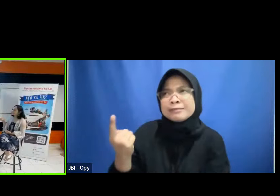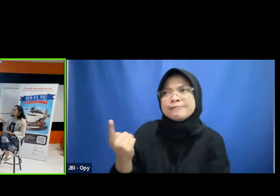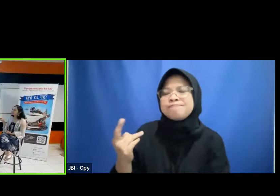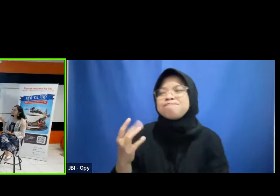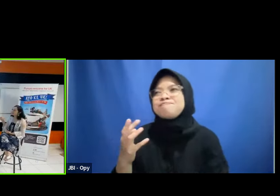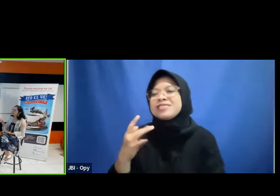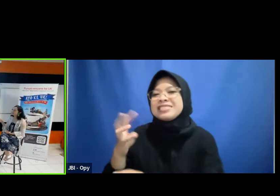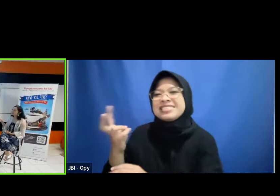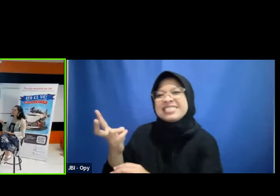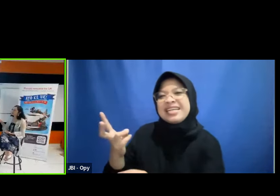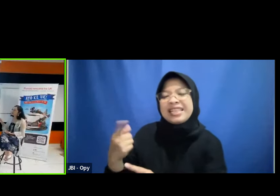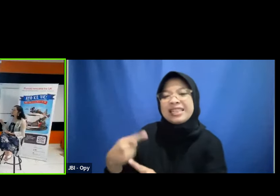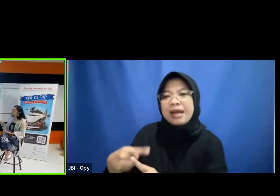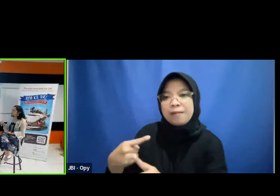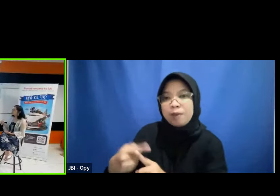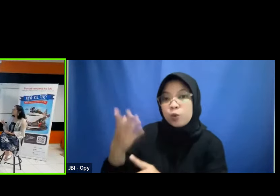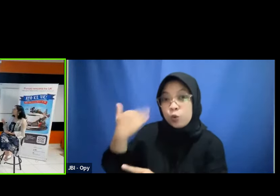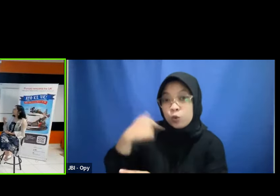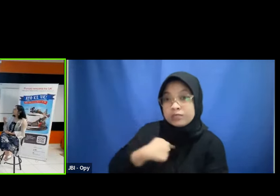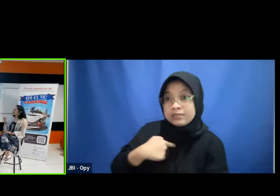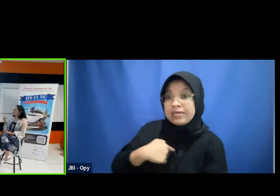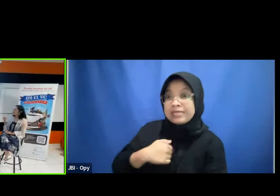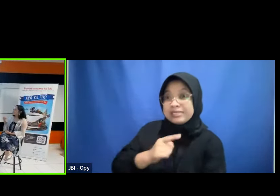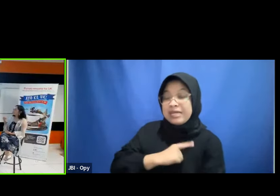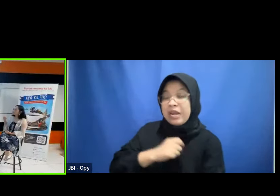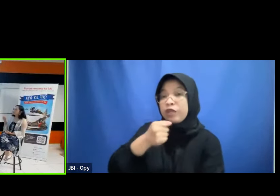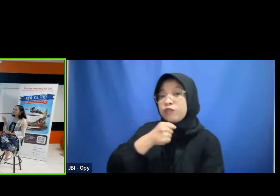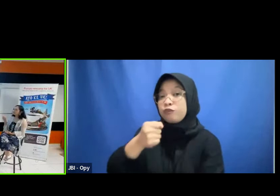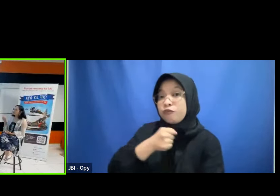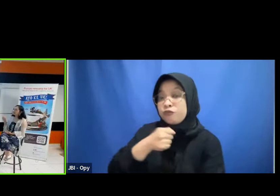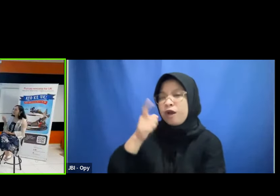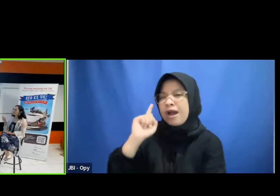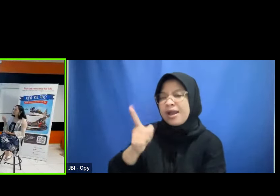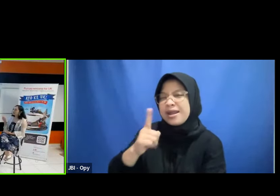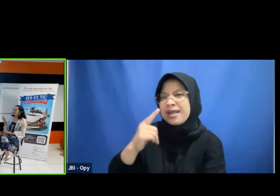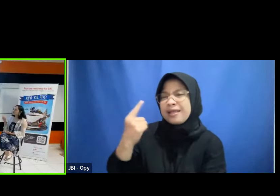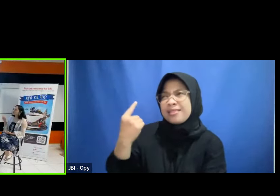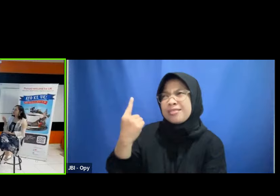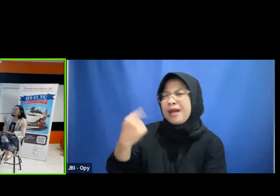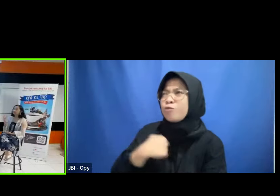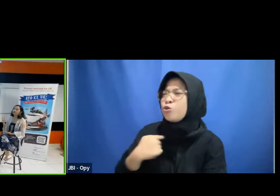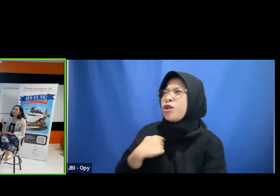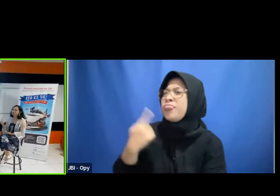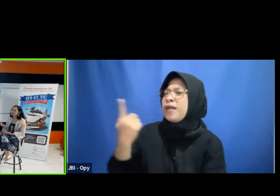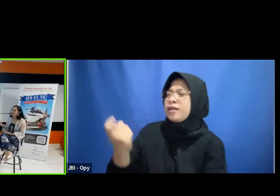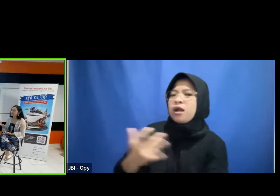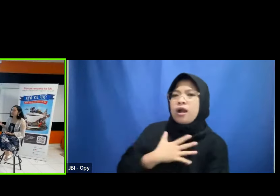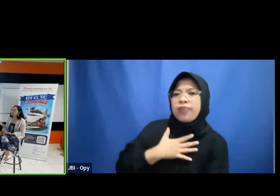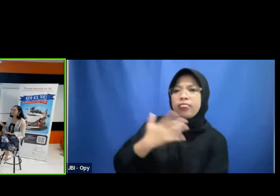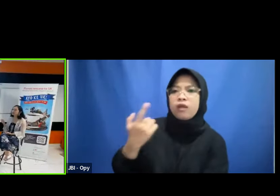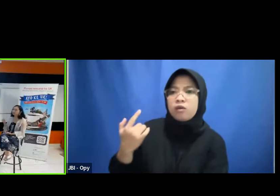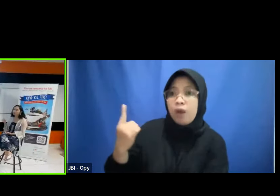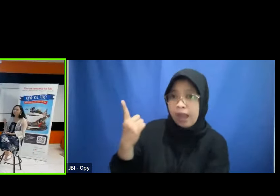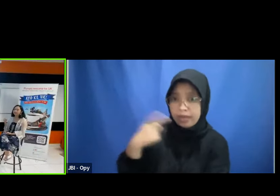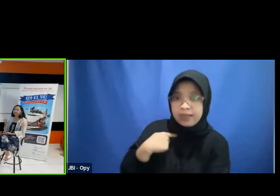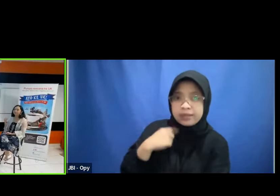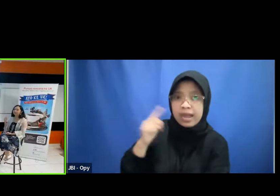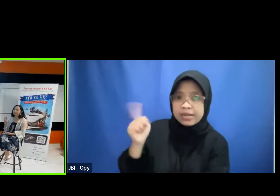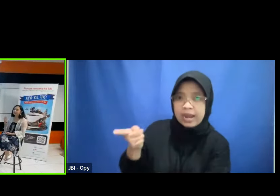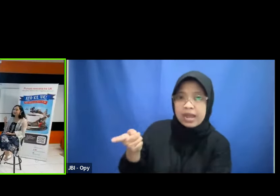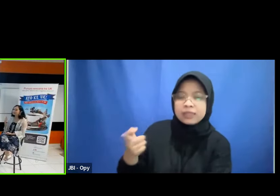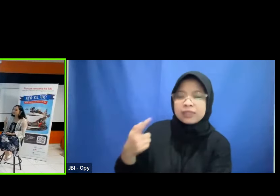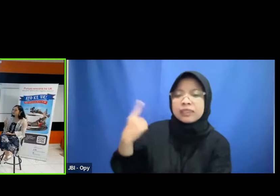nambahin sedikit aku jadi ingat di interview aku e ada beberapa pertanyaan yang Emang aku kaget Oh ini ditanyain yaitu